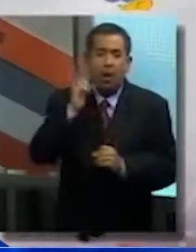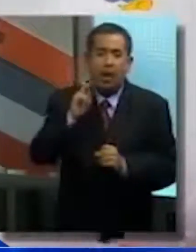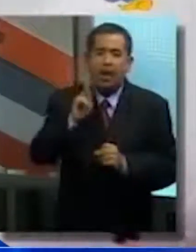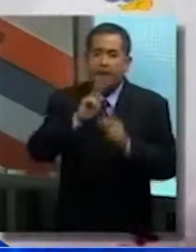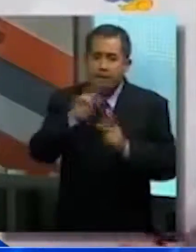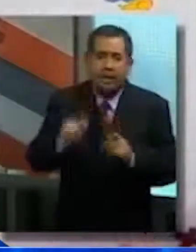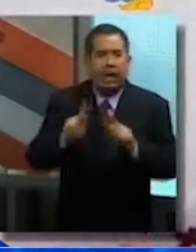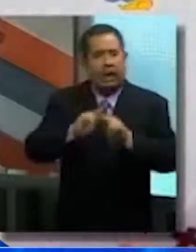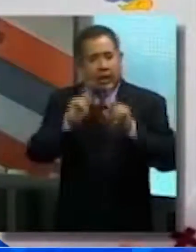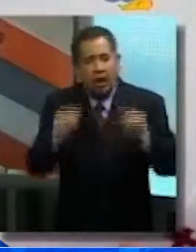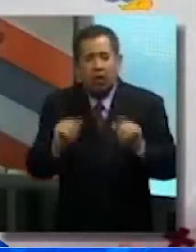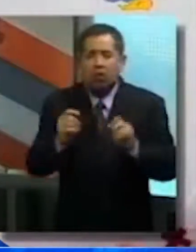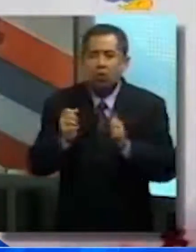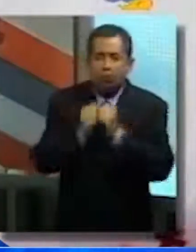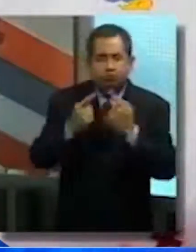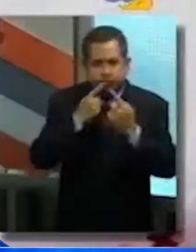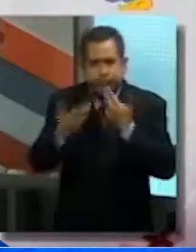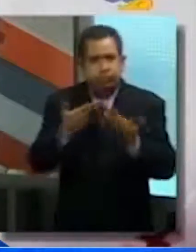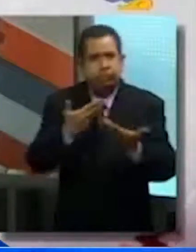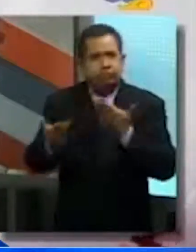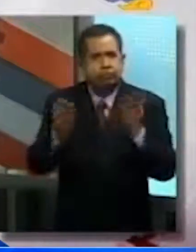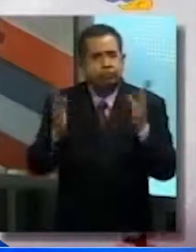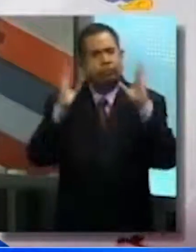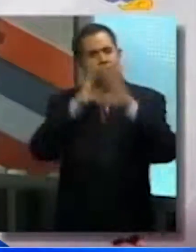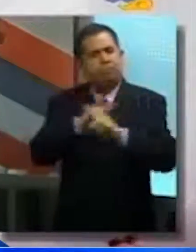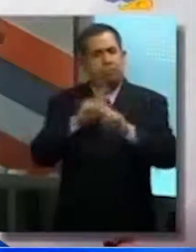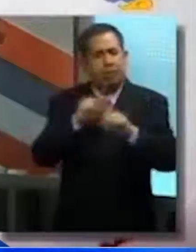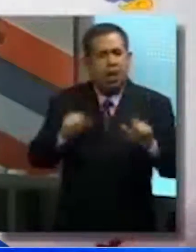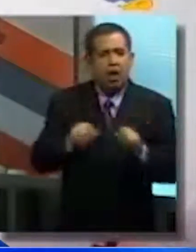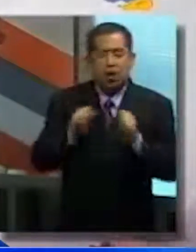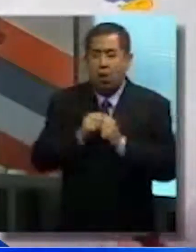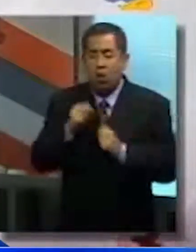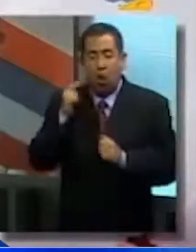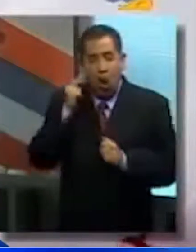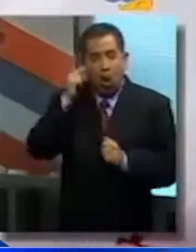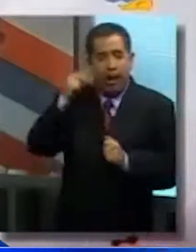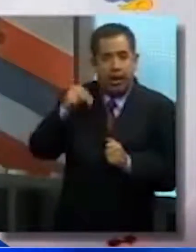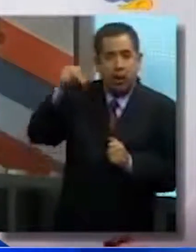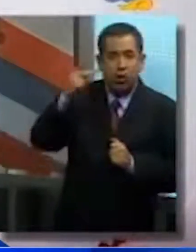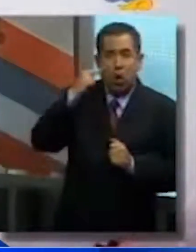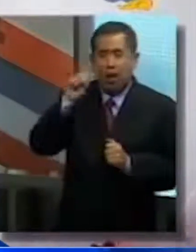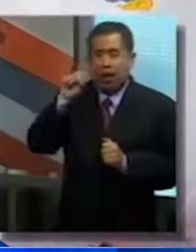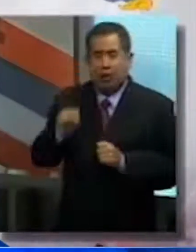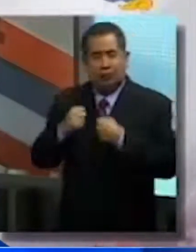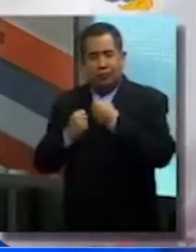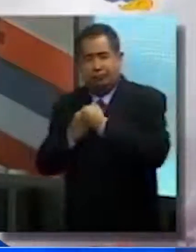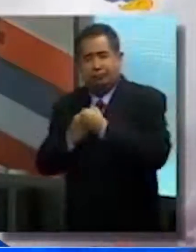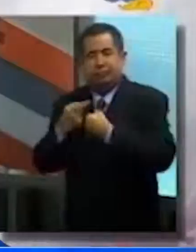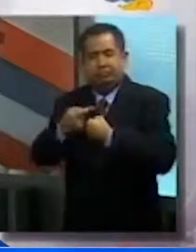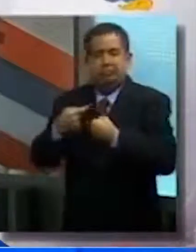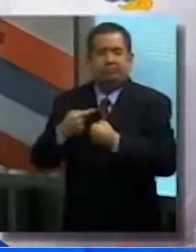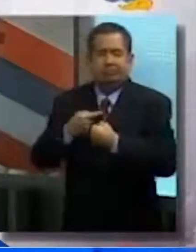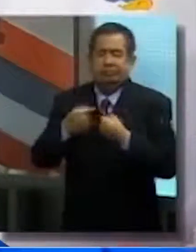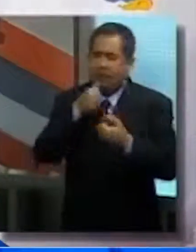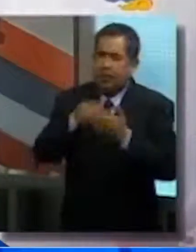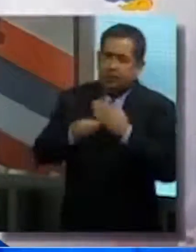través del diálogo y la concordia, del conflicto de relaciones que prevalece entre Corea del Norte y Corea del Sur. Los grupos